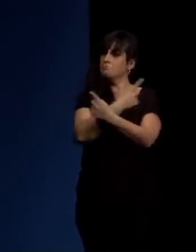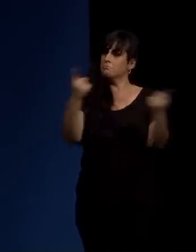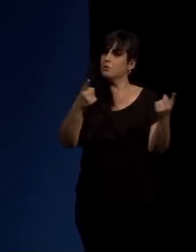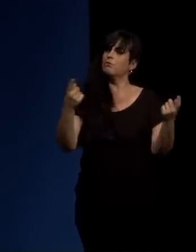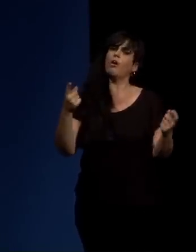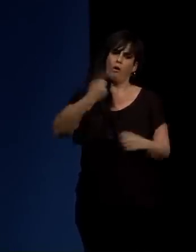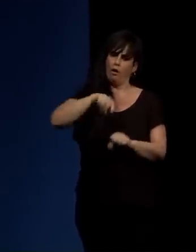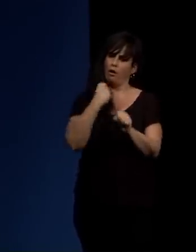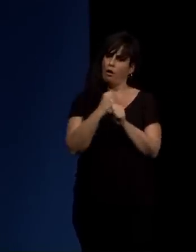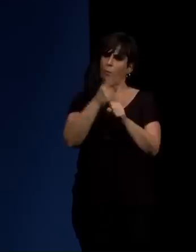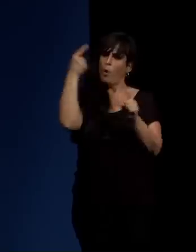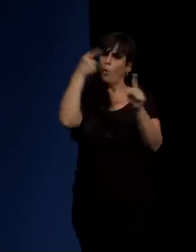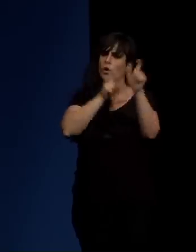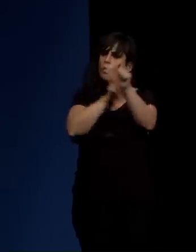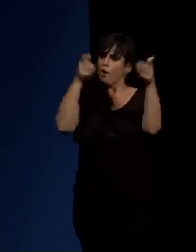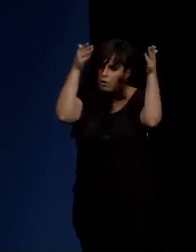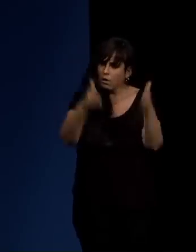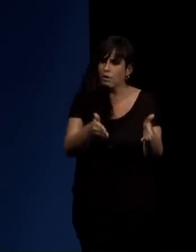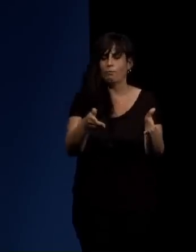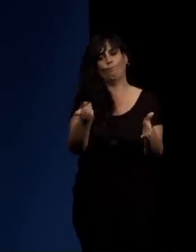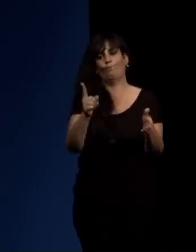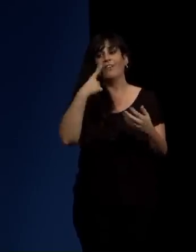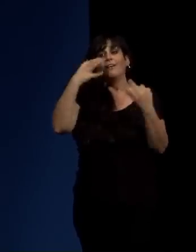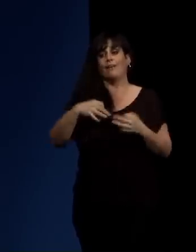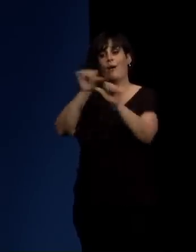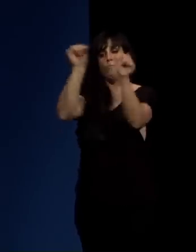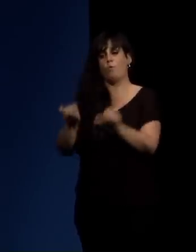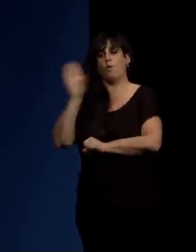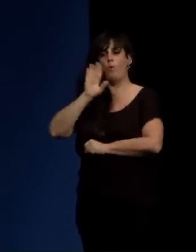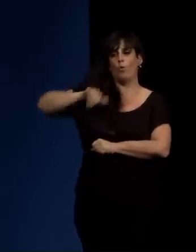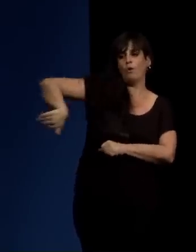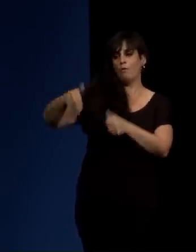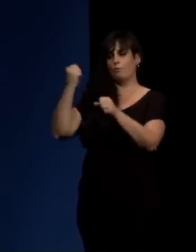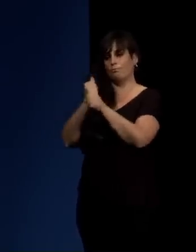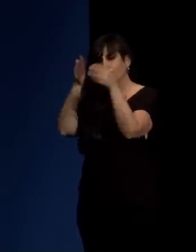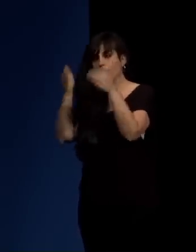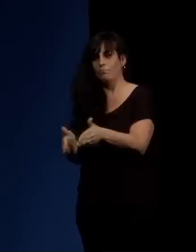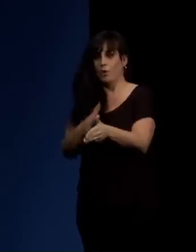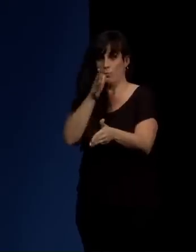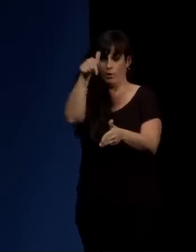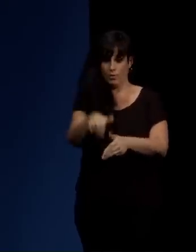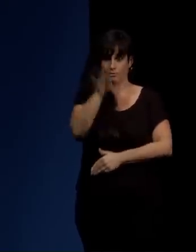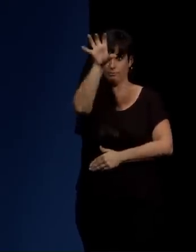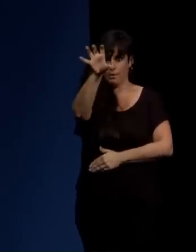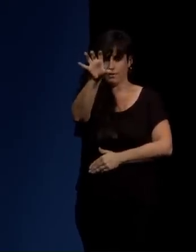nós. Traballan no modelo da corrupción e, polo tanto, non podemos permitir que neste